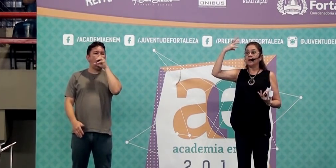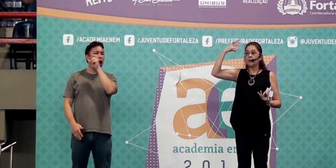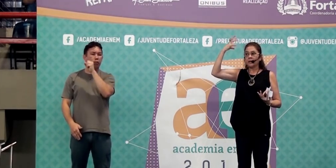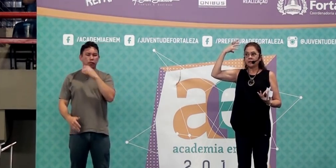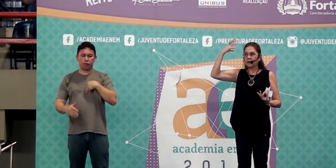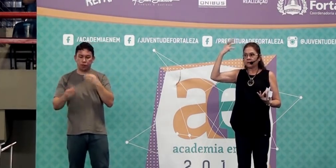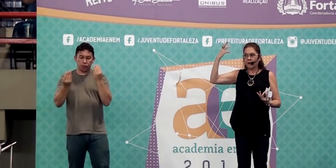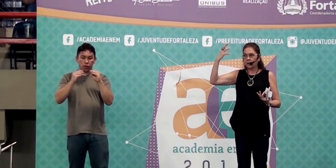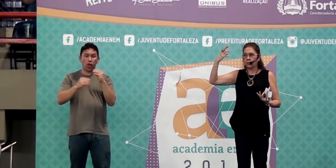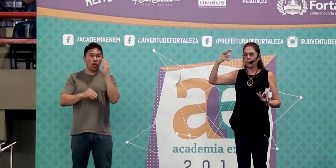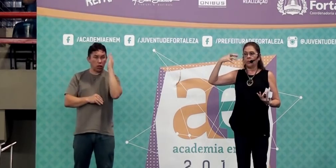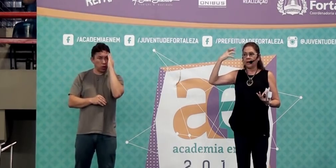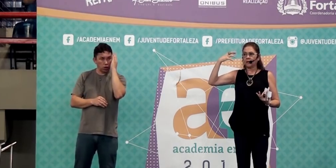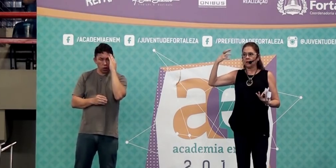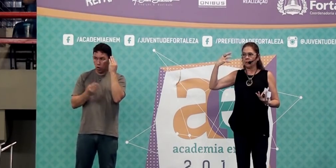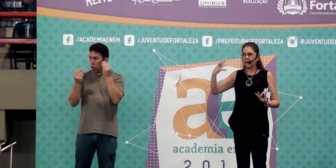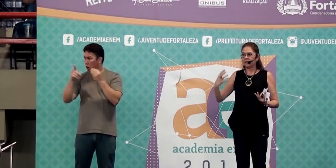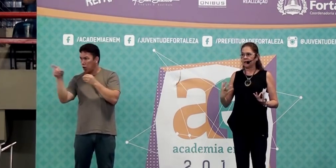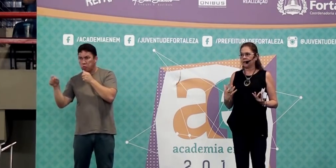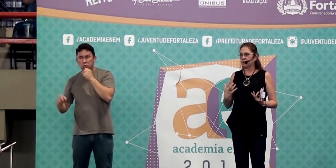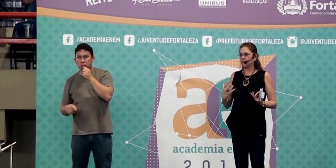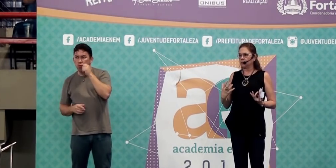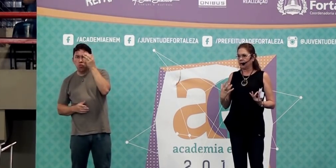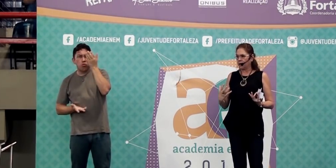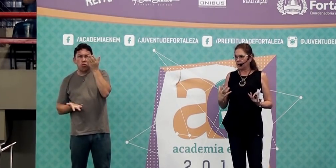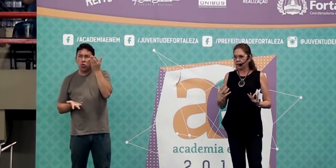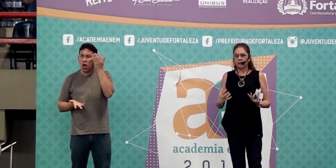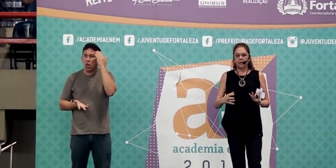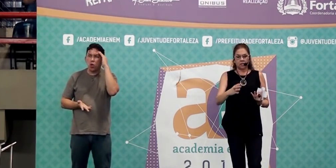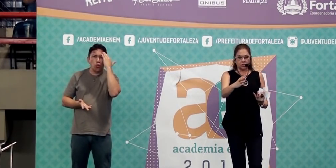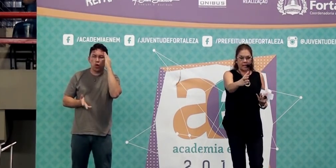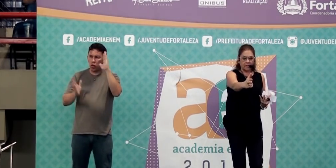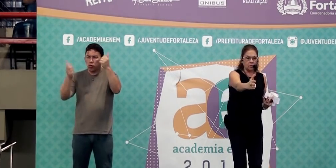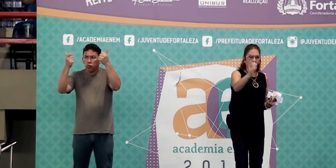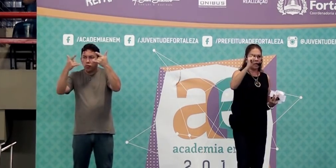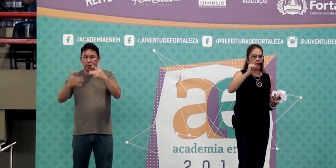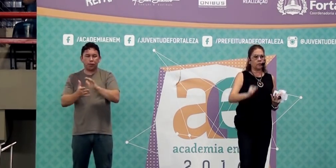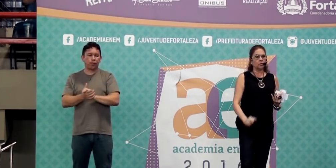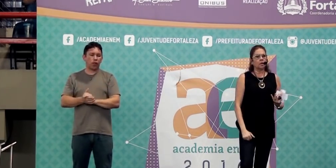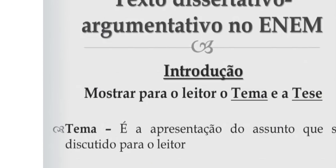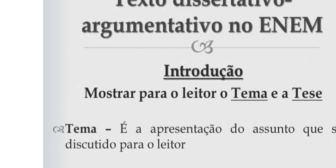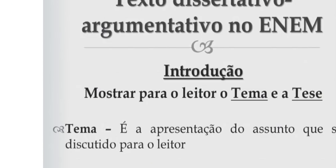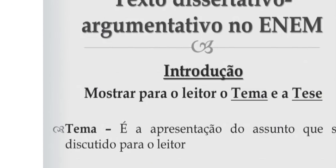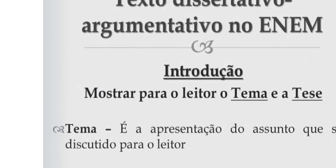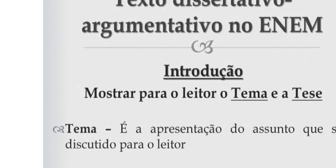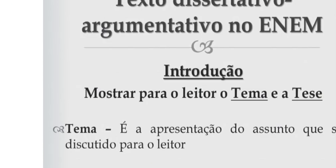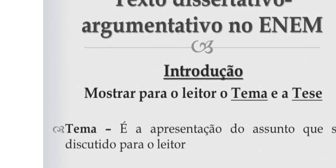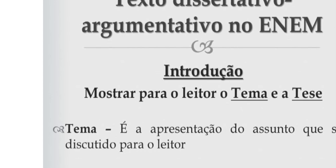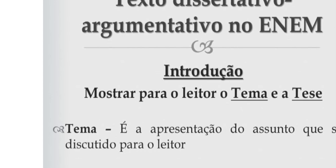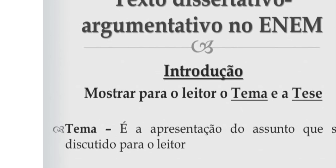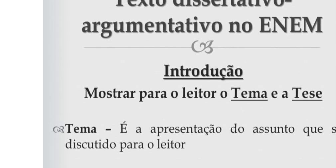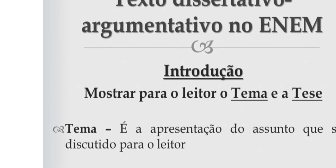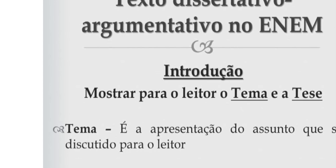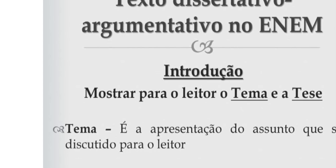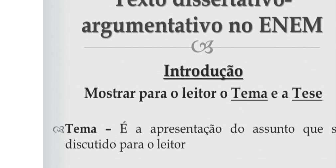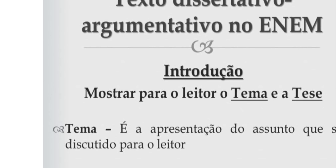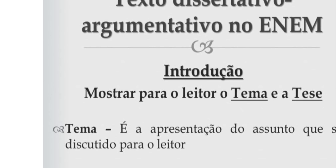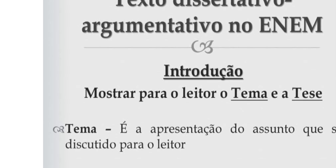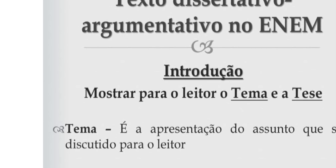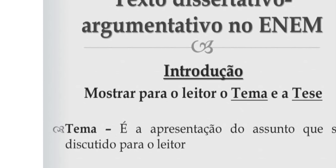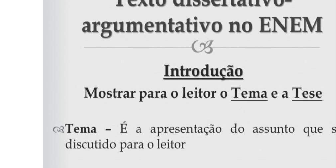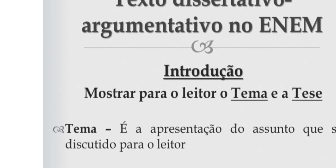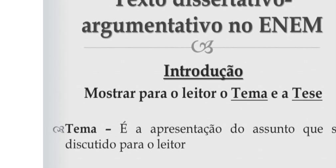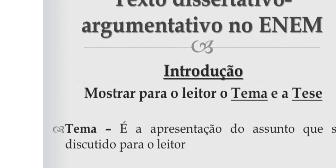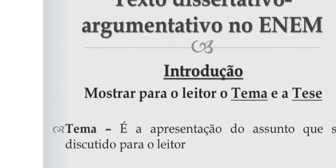ainda não entendeu como é que começa a redação do Enem, está aqui o modelo na tela. Você